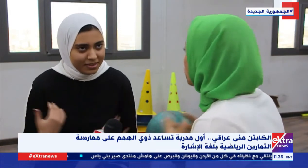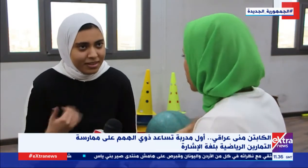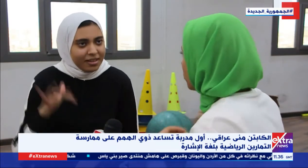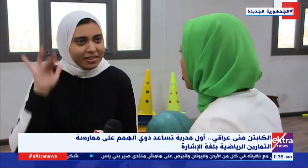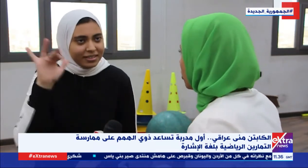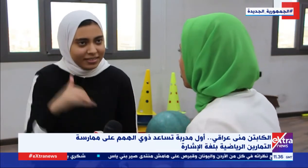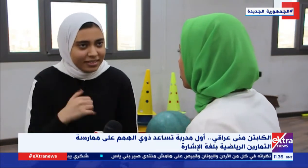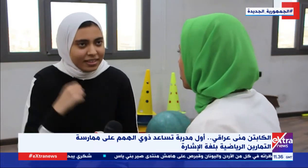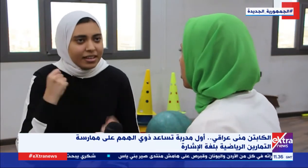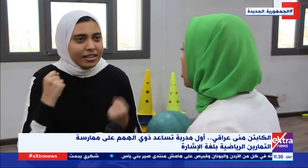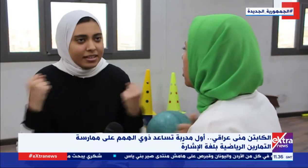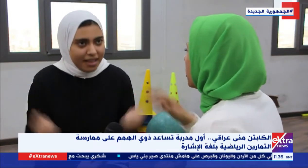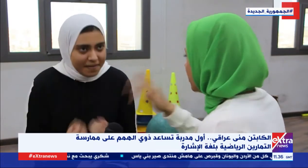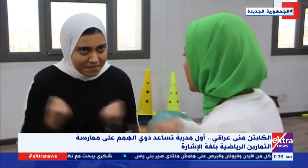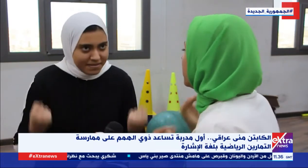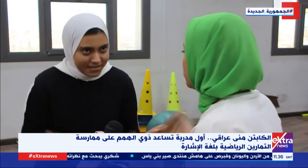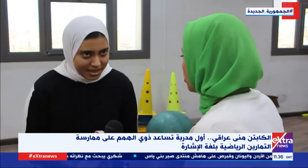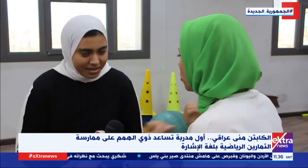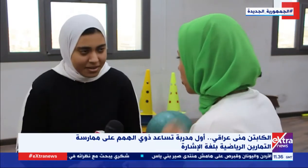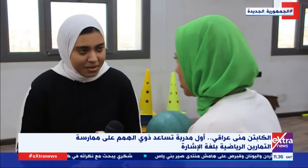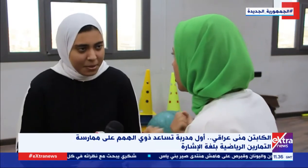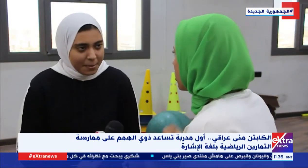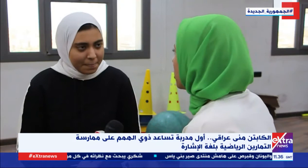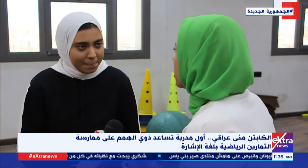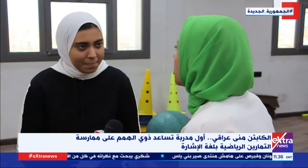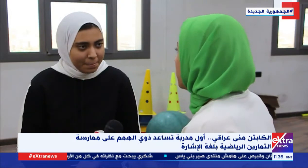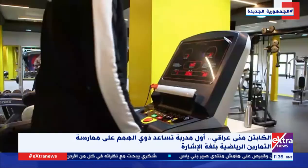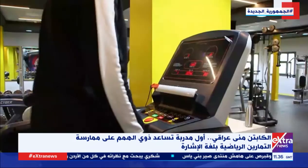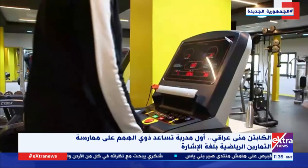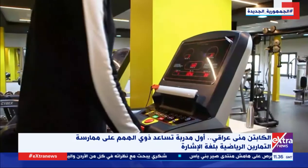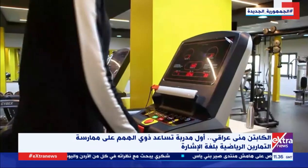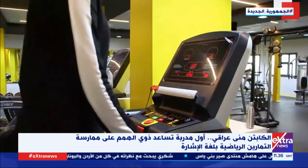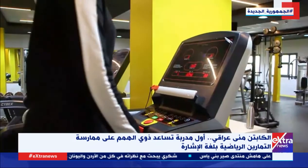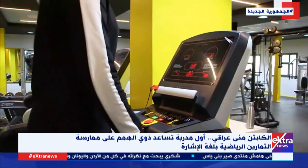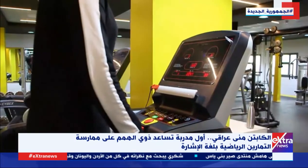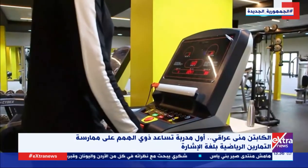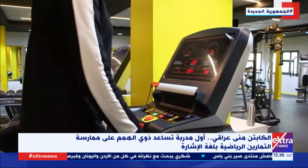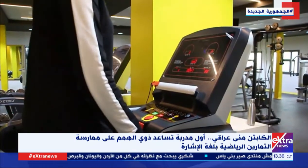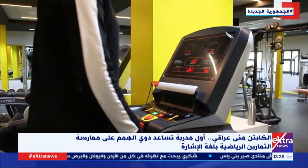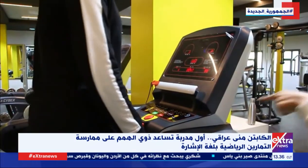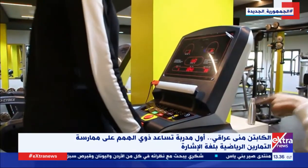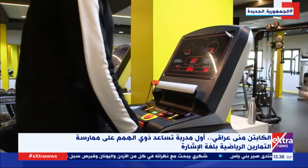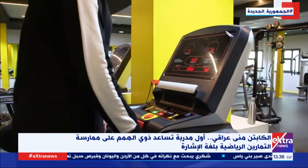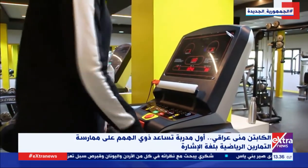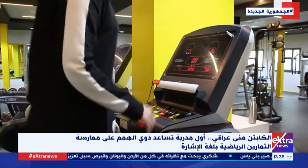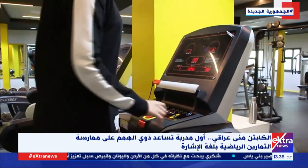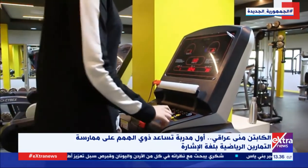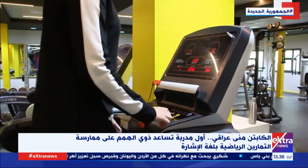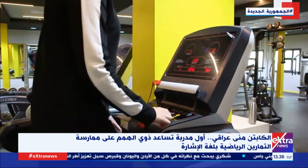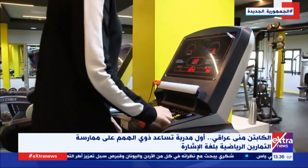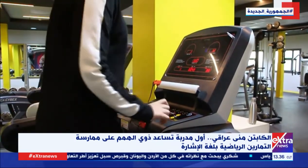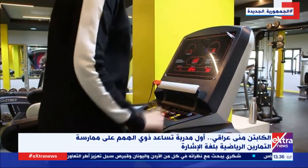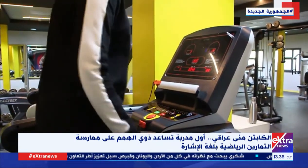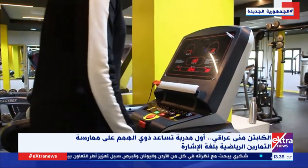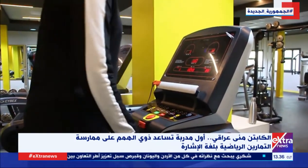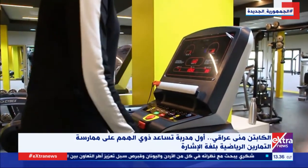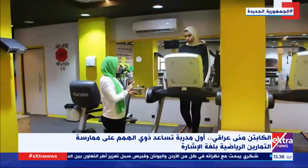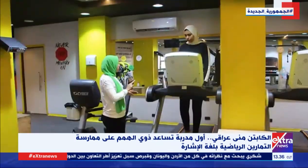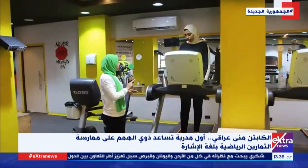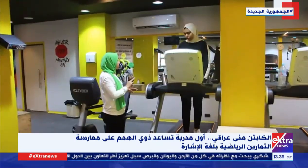تكوني فرحانة ان انتي جاية تتمرني؟ انا مامي الدنيا، أنا مبسوطة إن هي بدأت تتدرب في موضوع